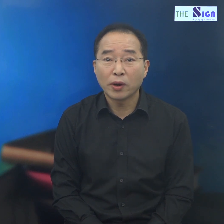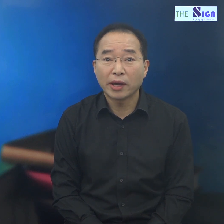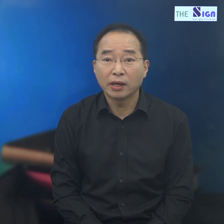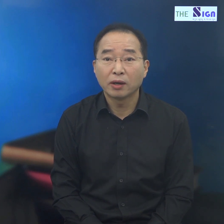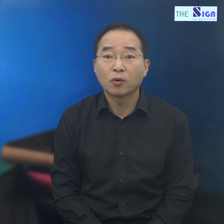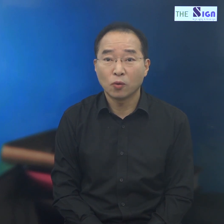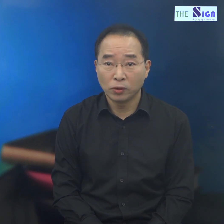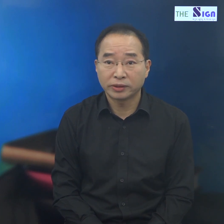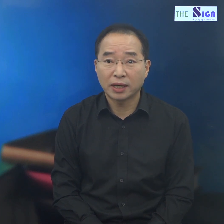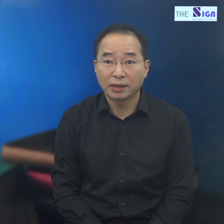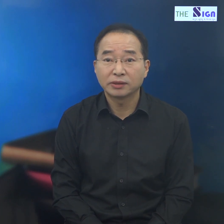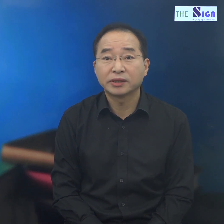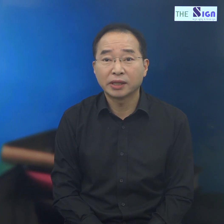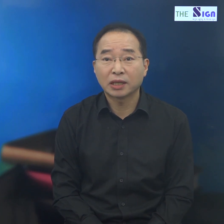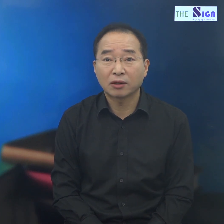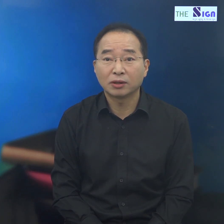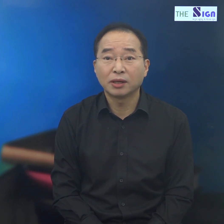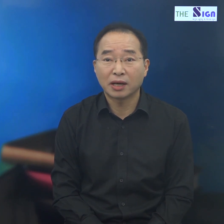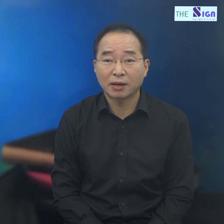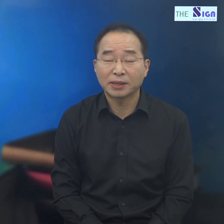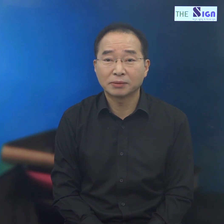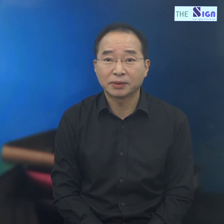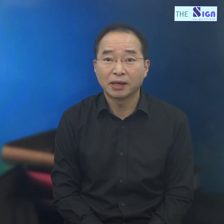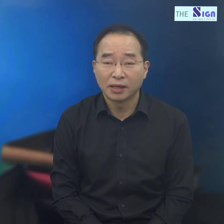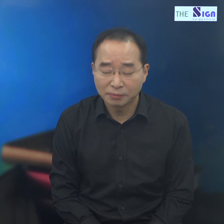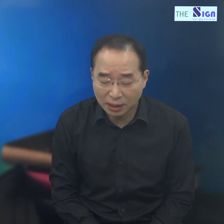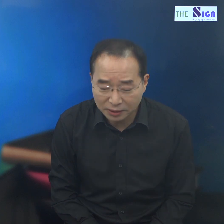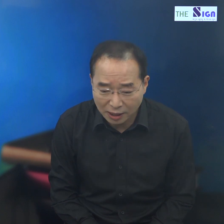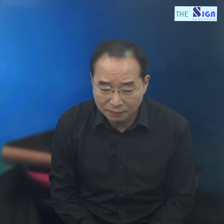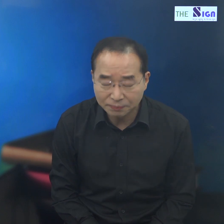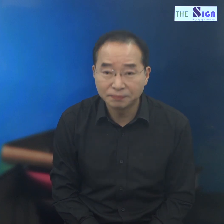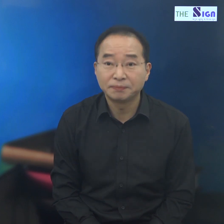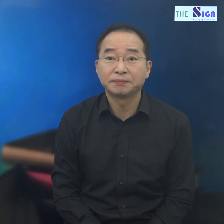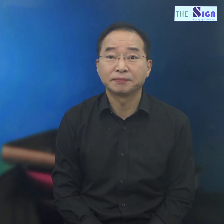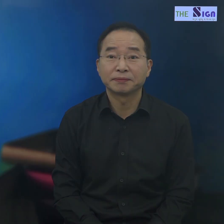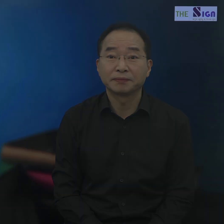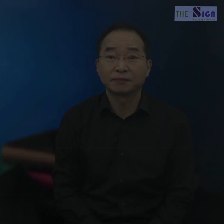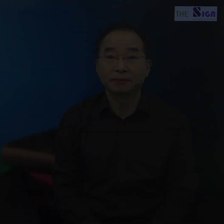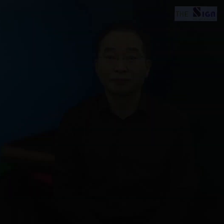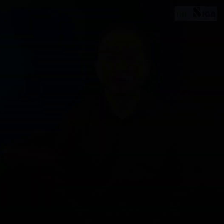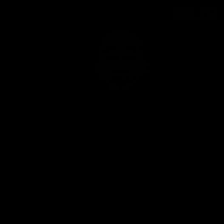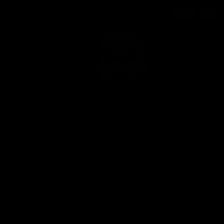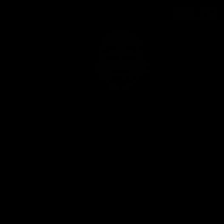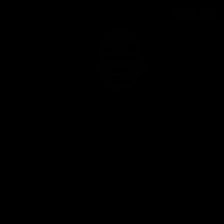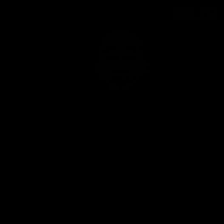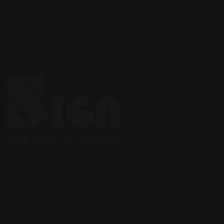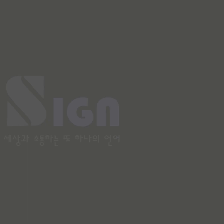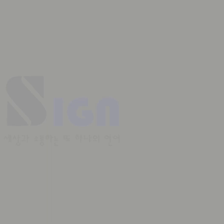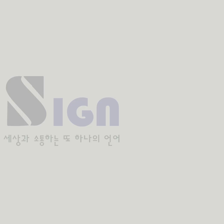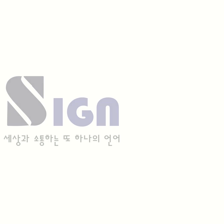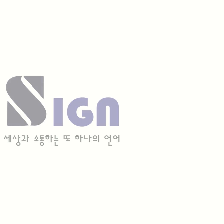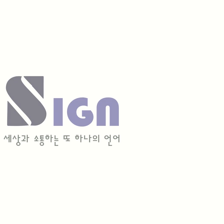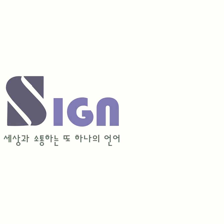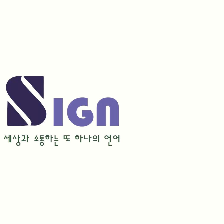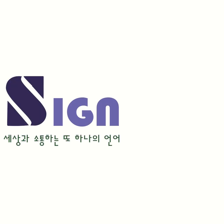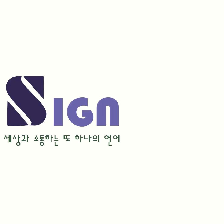오해, 옳다 세 단어를 알아봤습니다. 감사합니다.